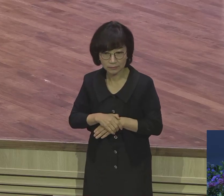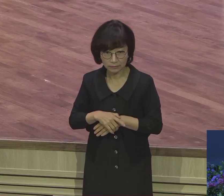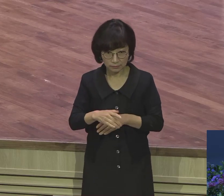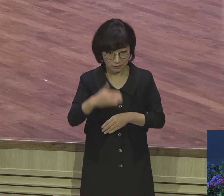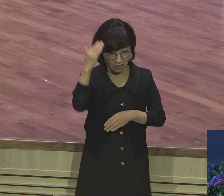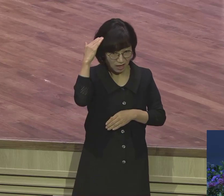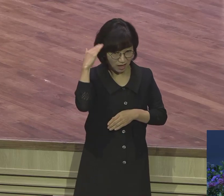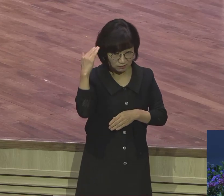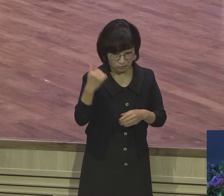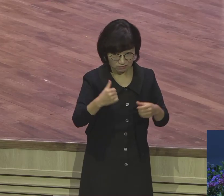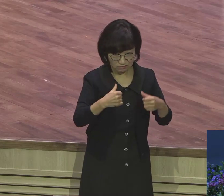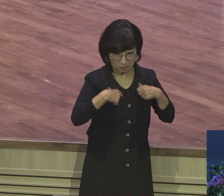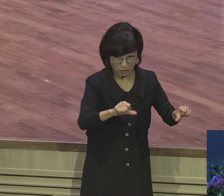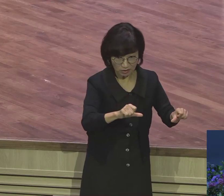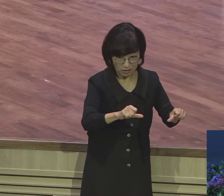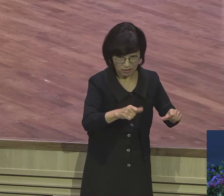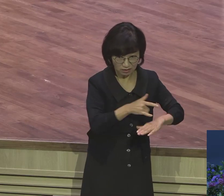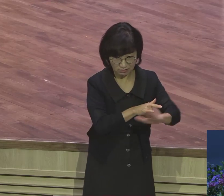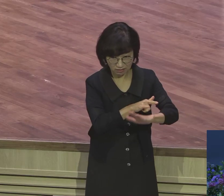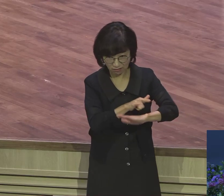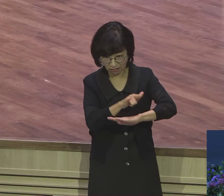그곳에 이민 가면 큰일 나.